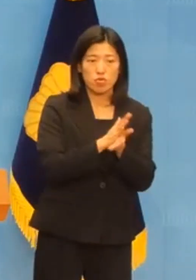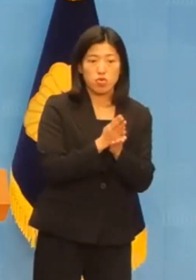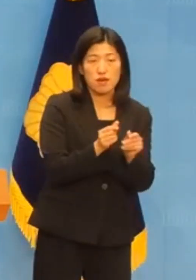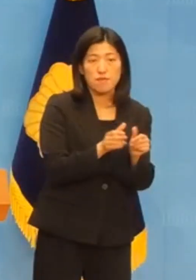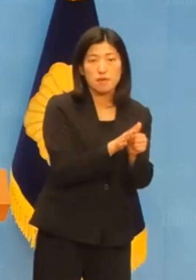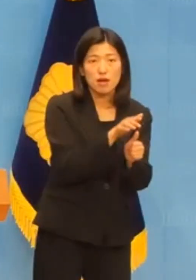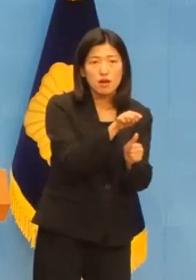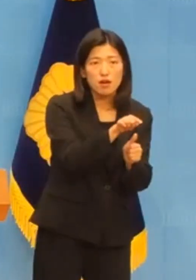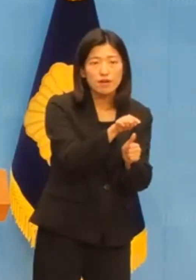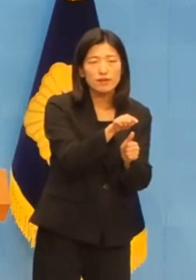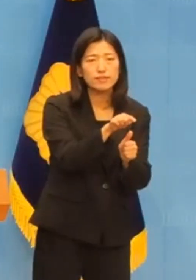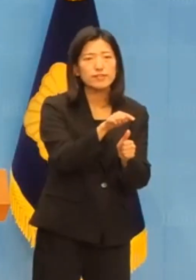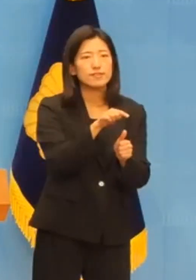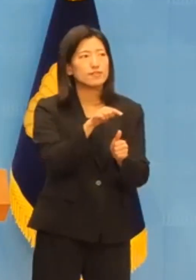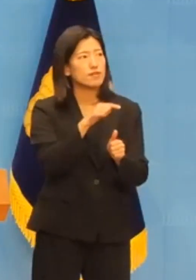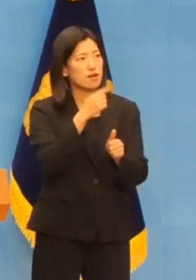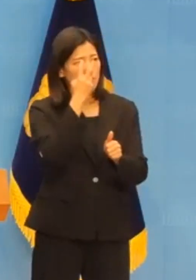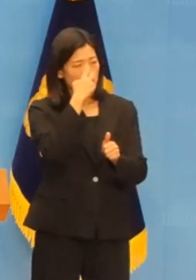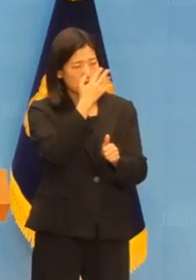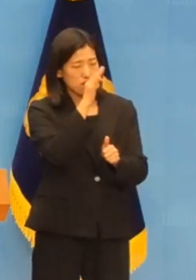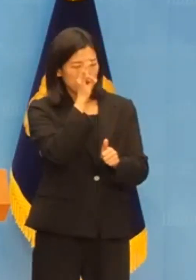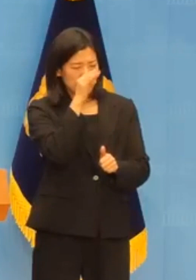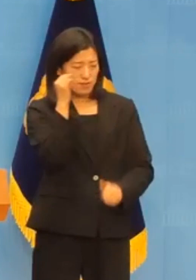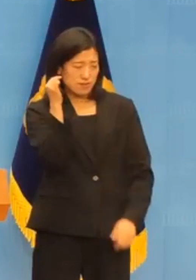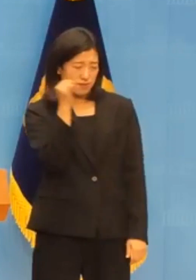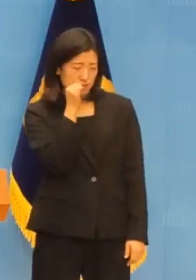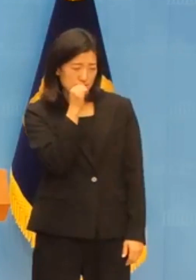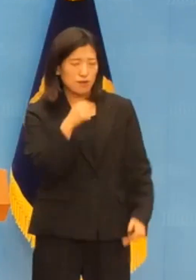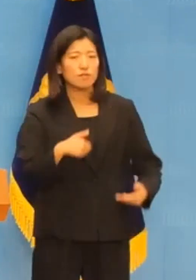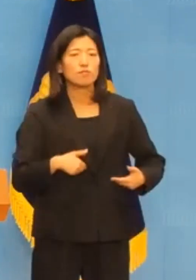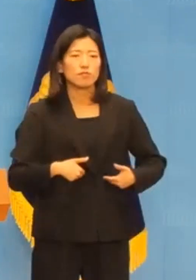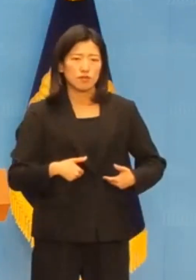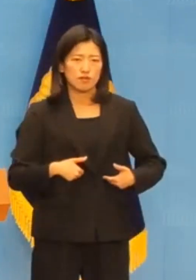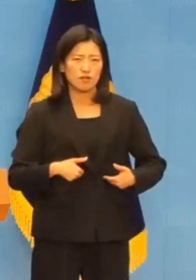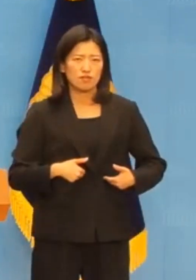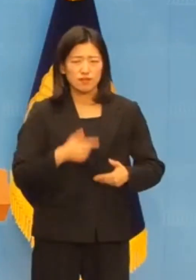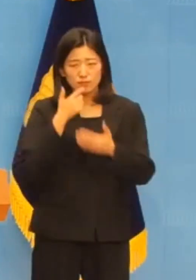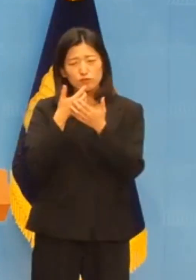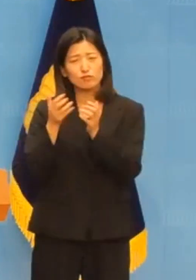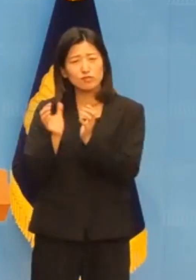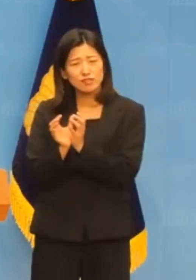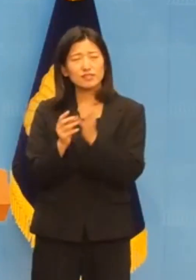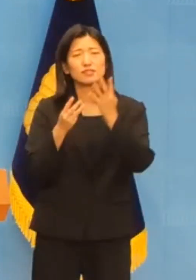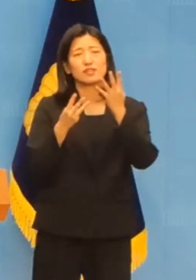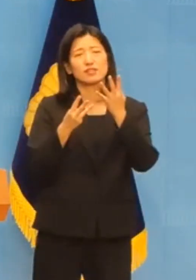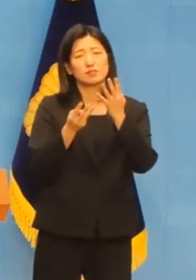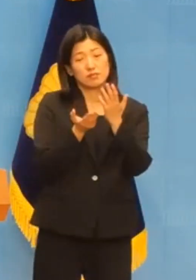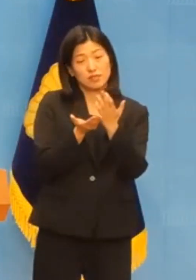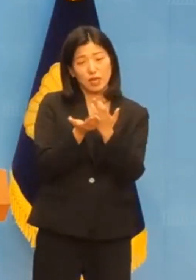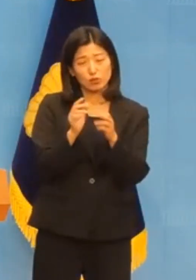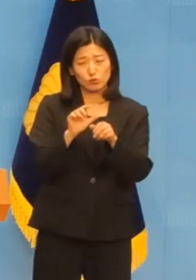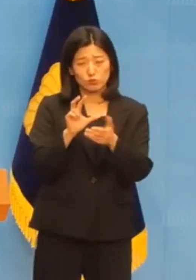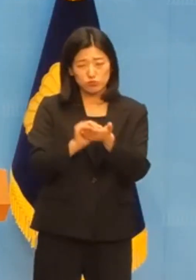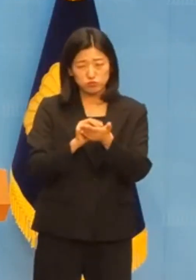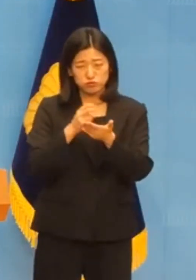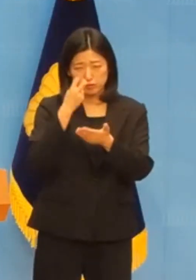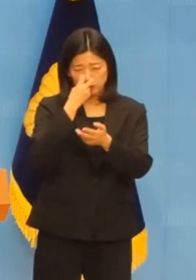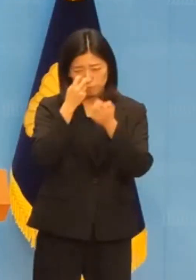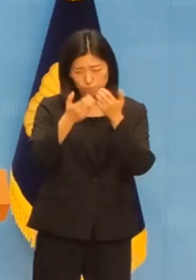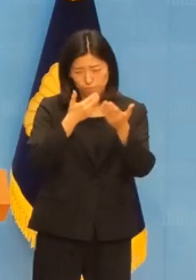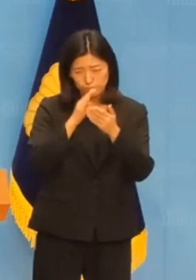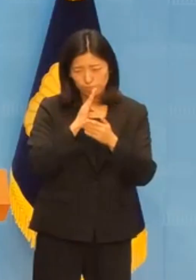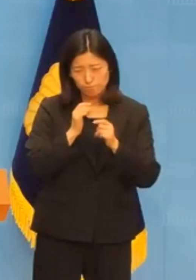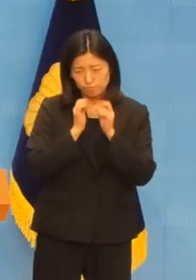수 없다는 이 원칙은 민주당이 4.3 진실을 밝혀온 역사와 정확히 맞닿아